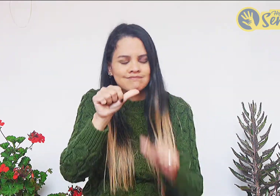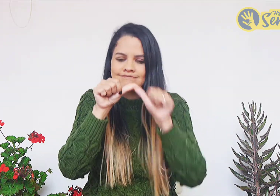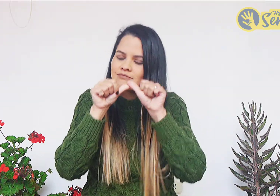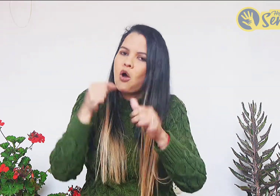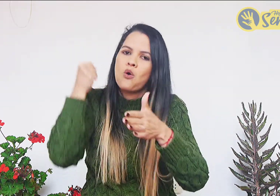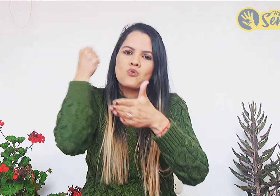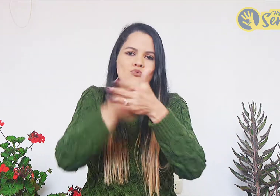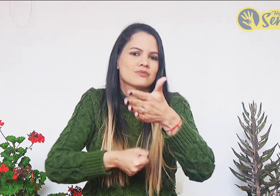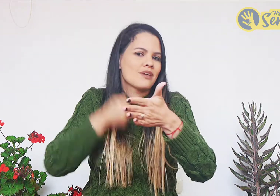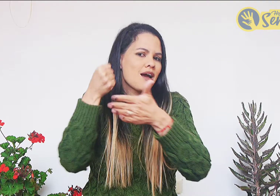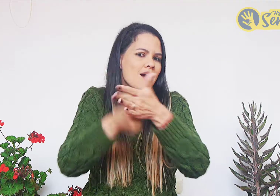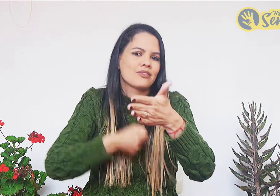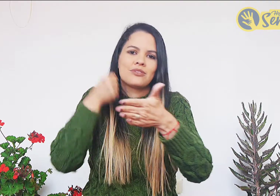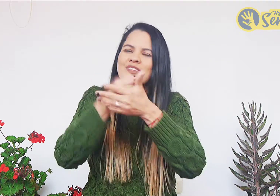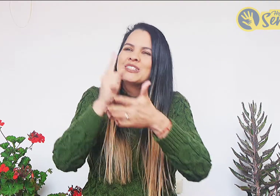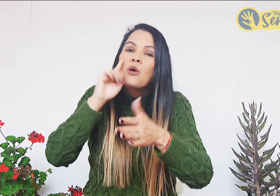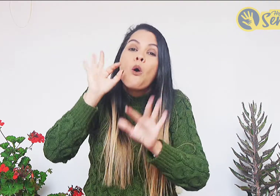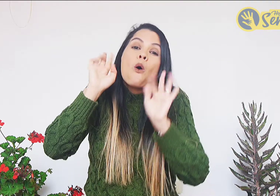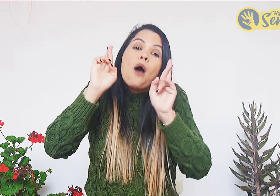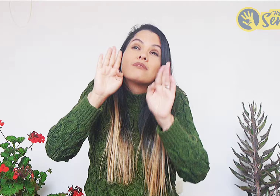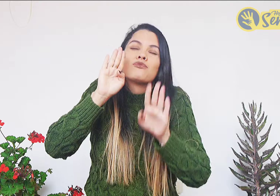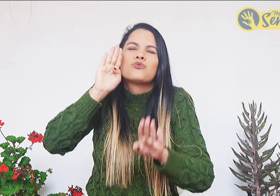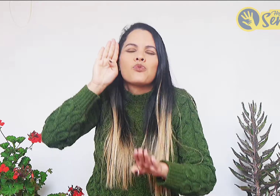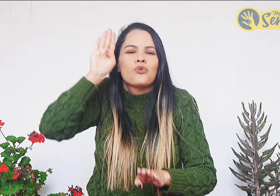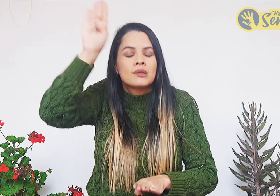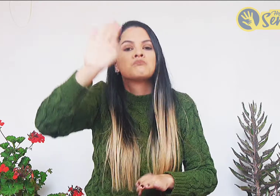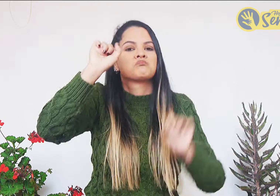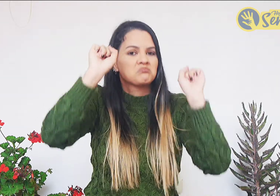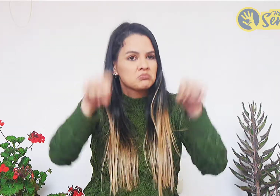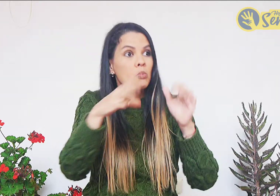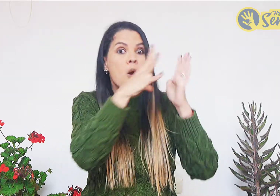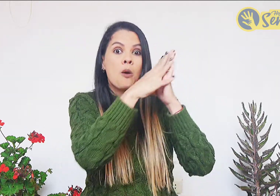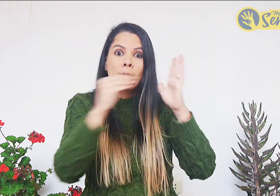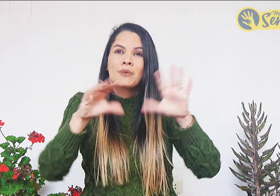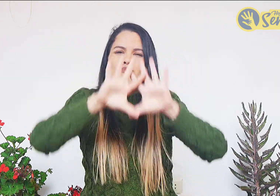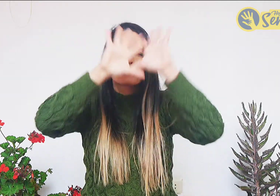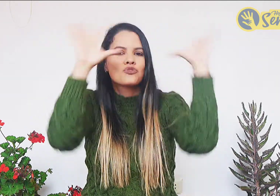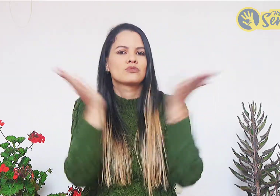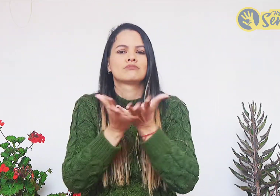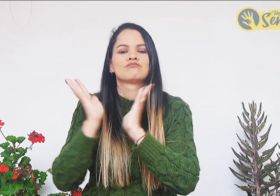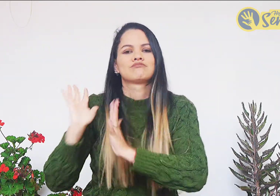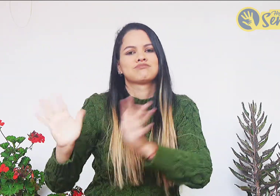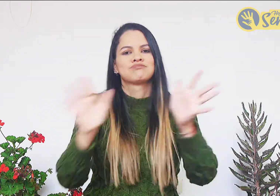como vivimos hoy, en el que muchos sordos tenemos que luchar. Ojalá que muy pronto tanto sordos como